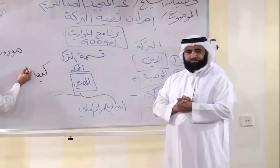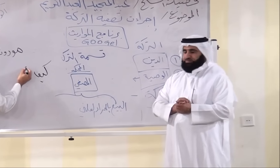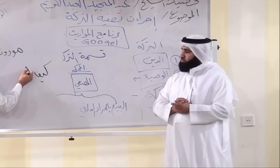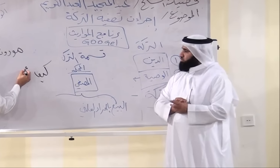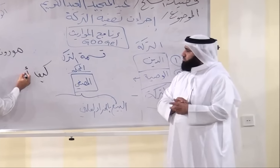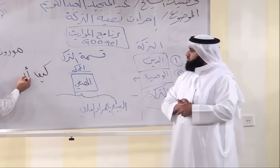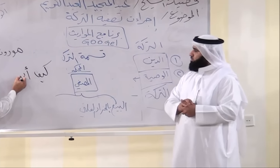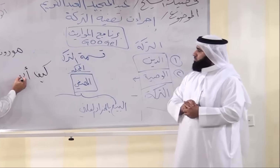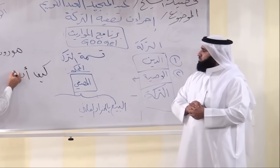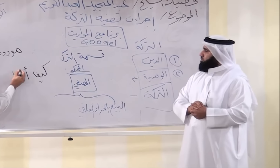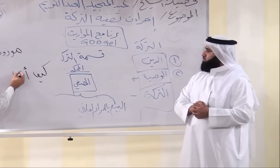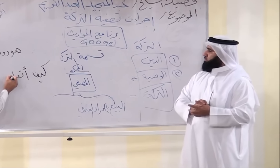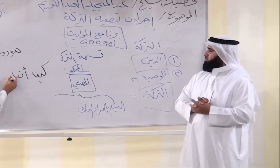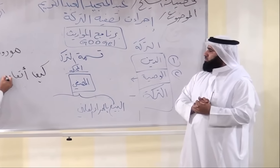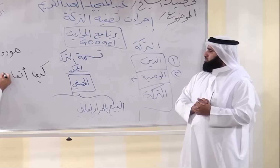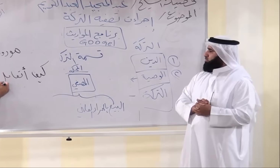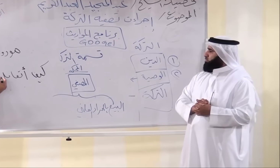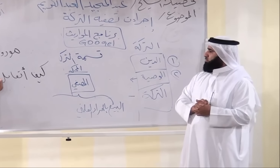المال